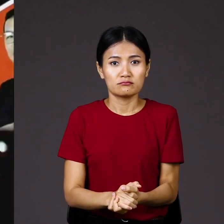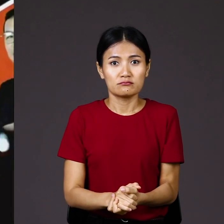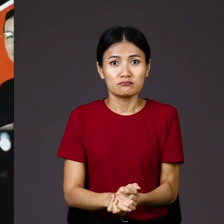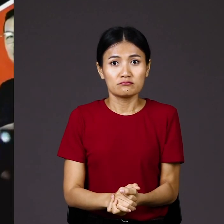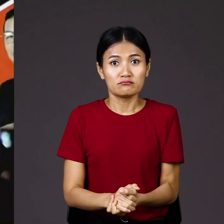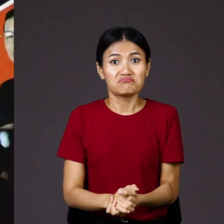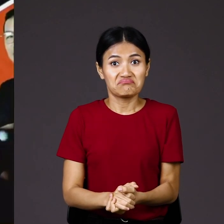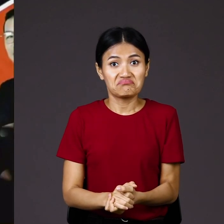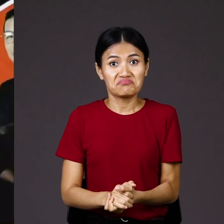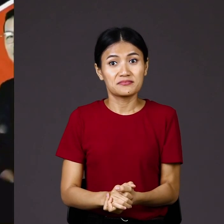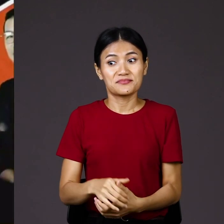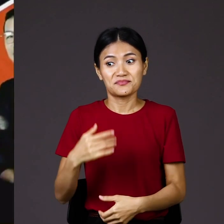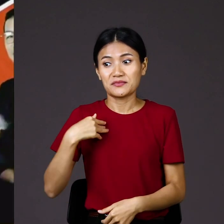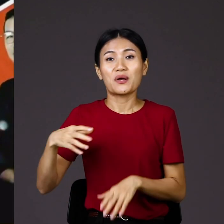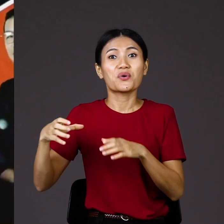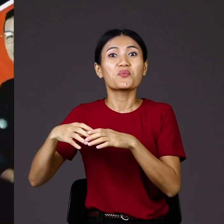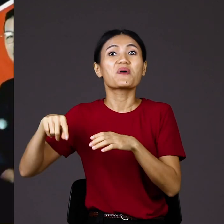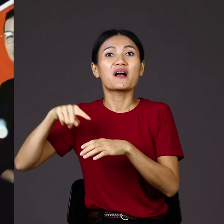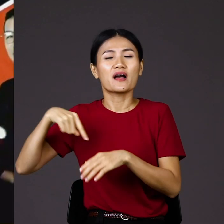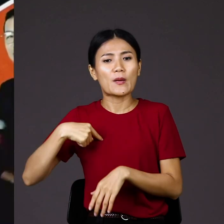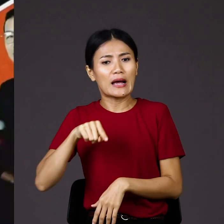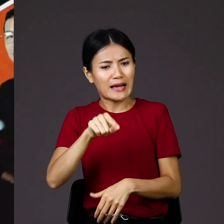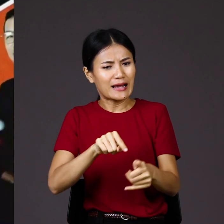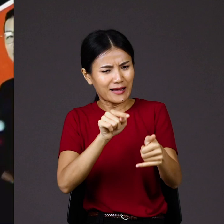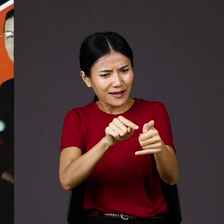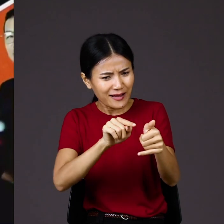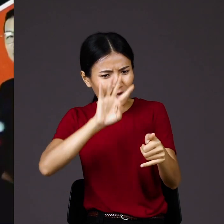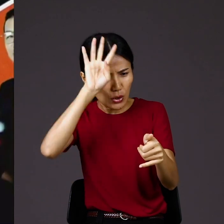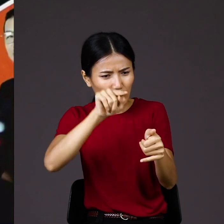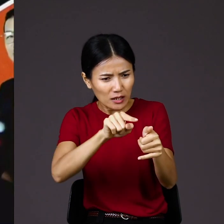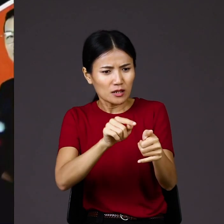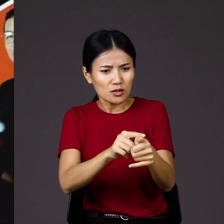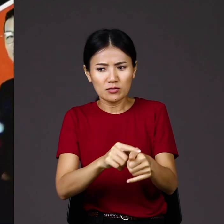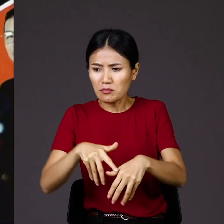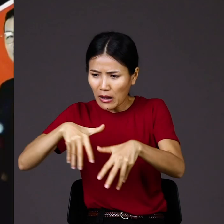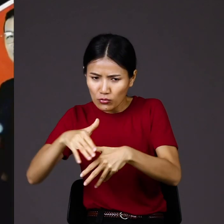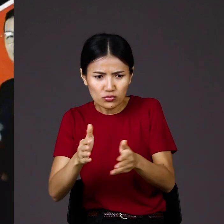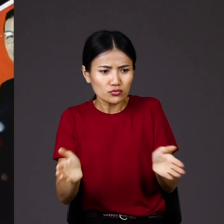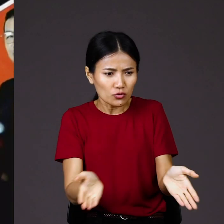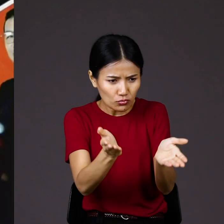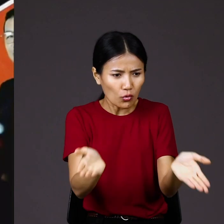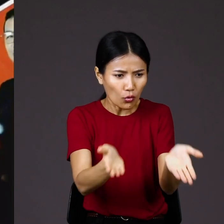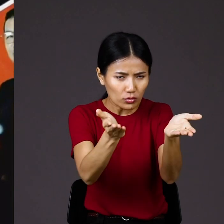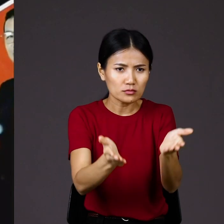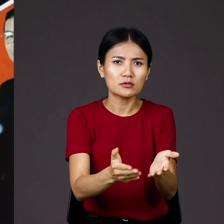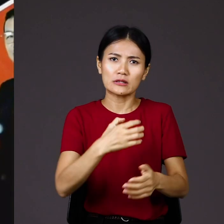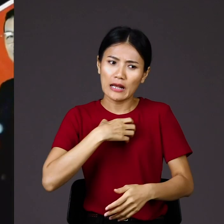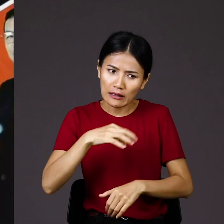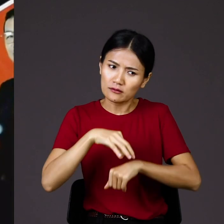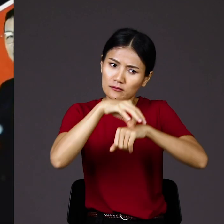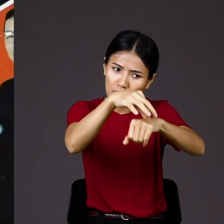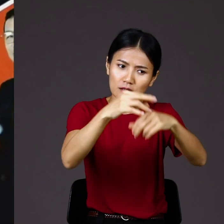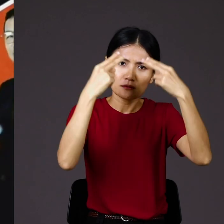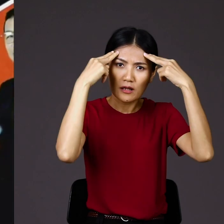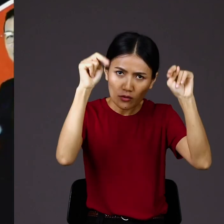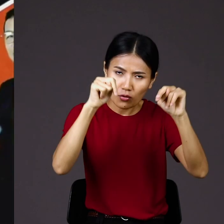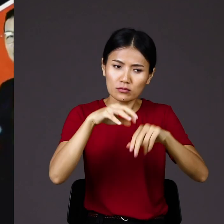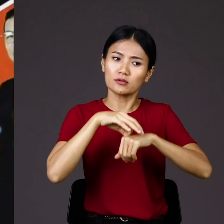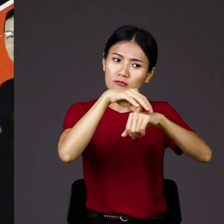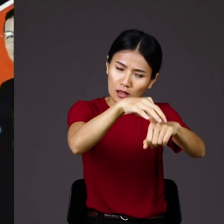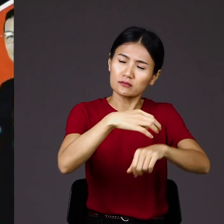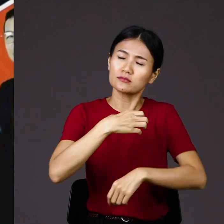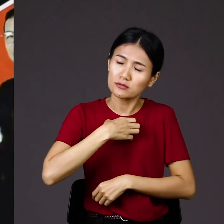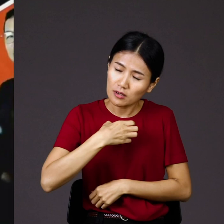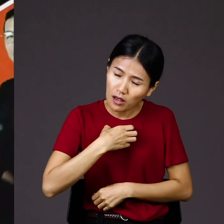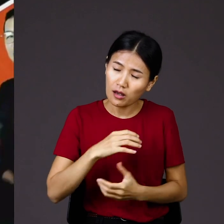นที่พี่น้องสนับสนุนให้ไปเป็นนายกรัฐมนตรีที่กากันไปเนี่ยหวังให้ธนาธรเป็นน